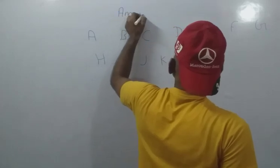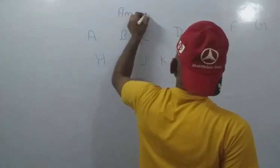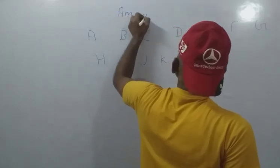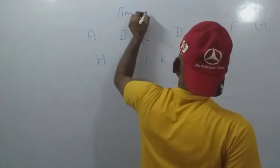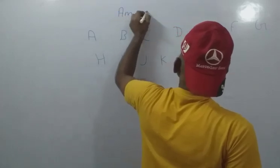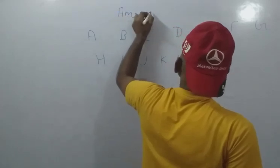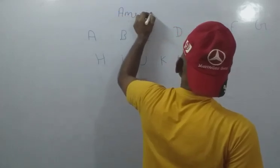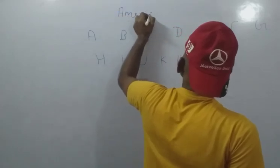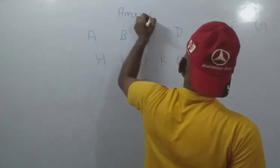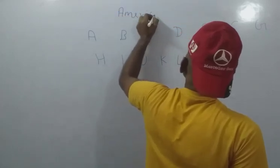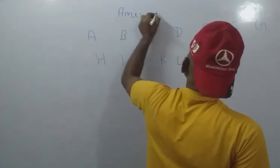अमेरिकन